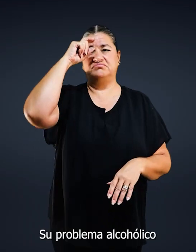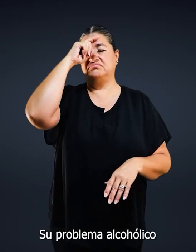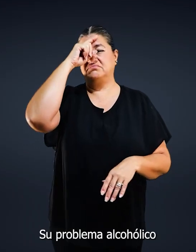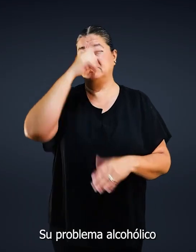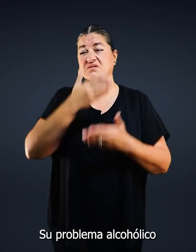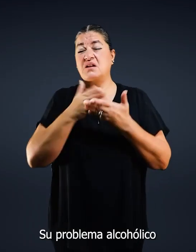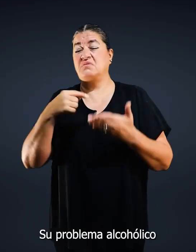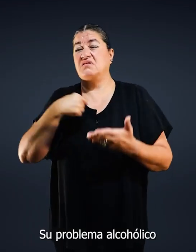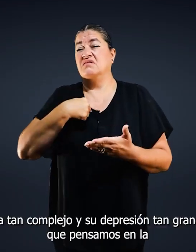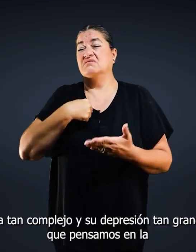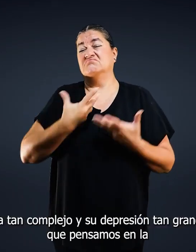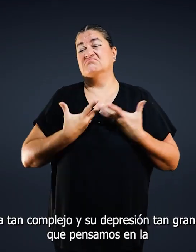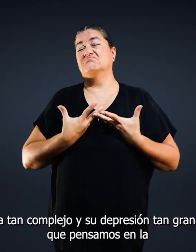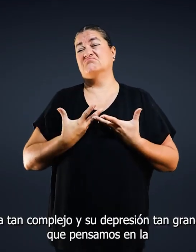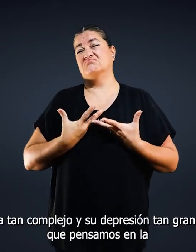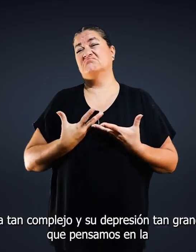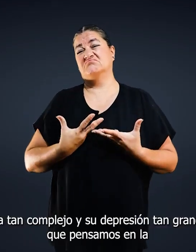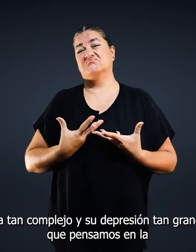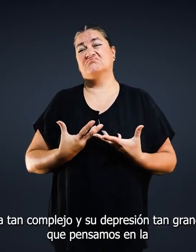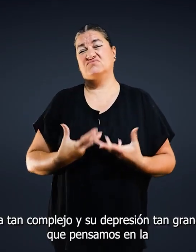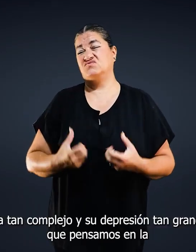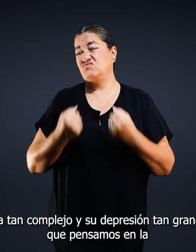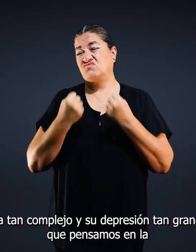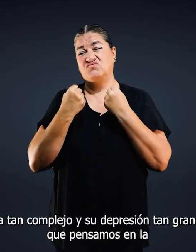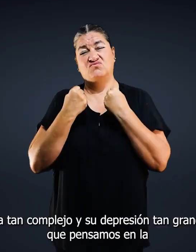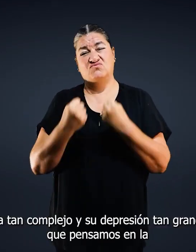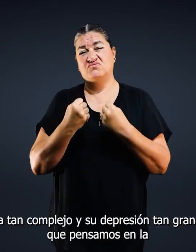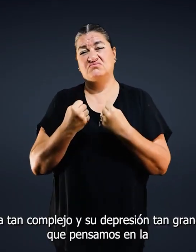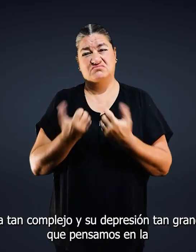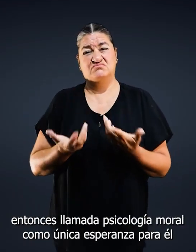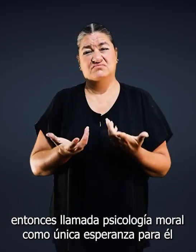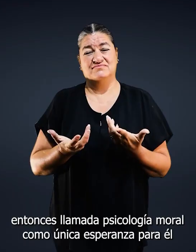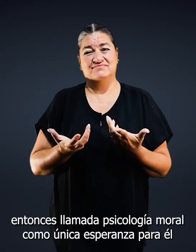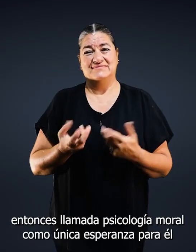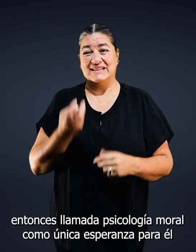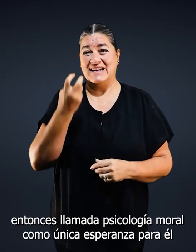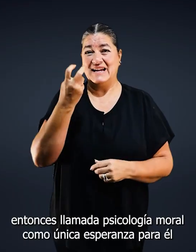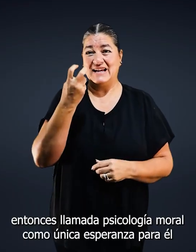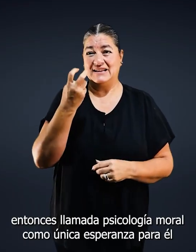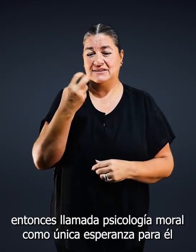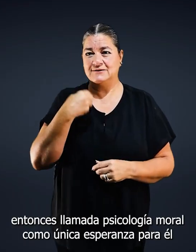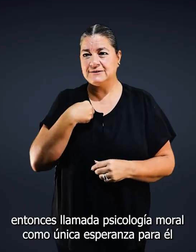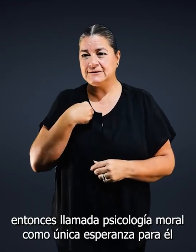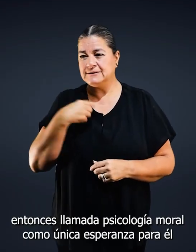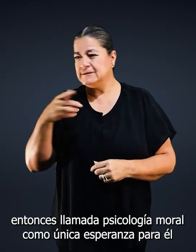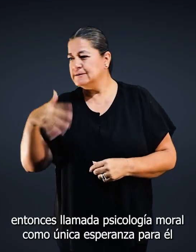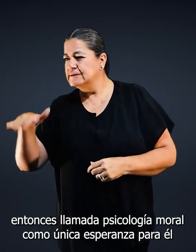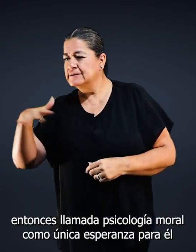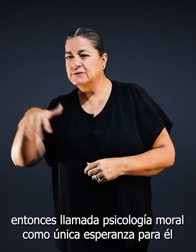Su problema alcohólico era tan complejo y su depresión tan grande, que pensamos en la entonces llamada psicología moral como única esperanza para